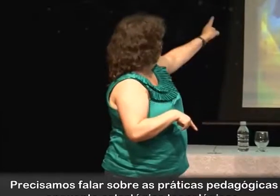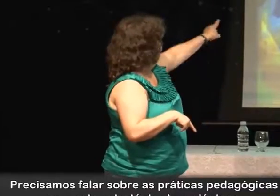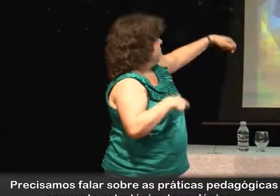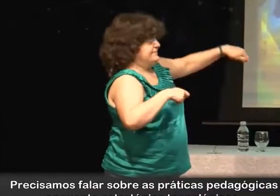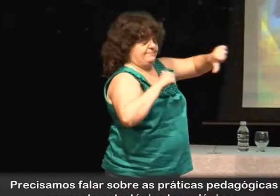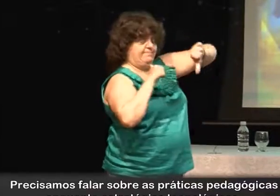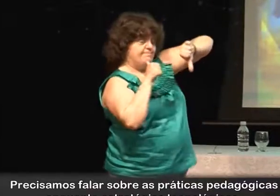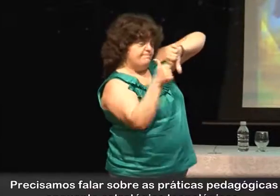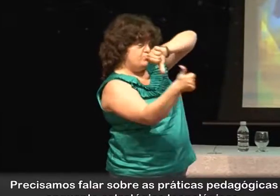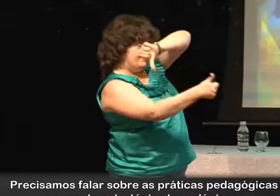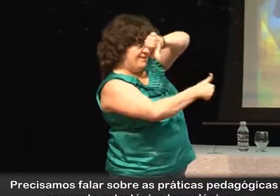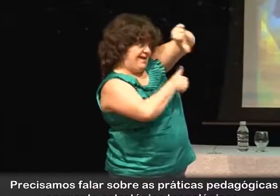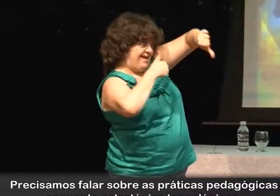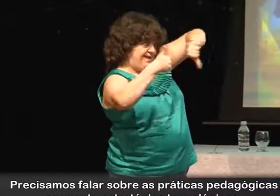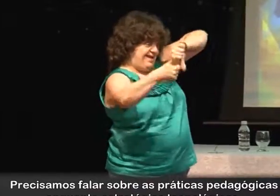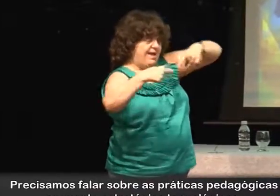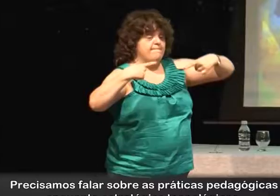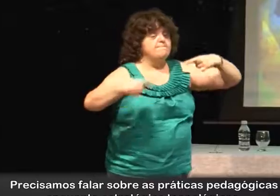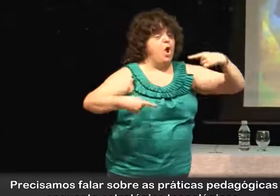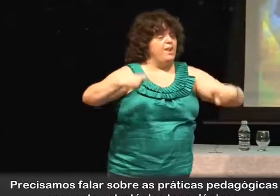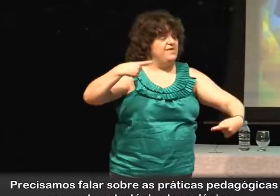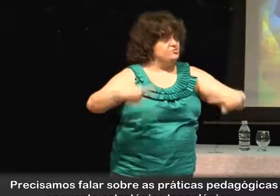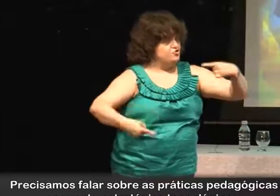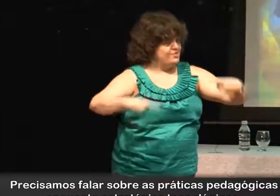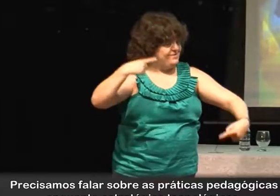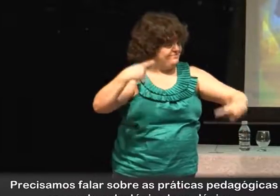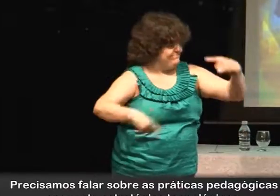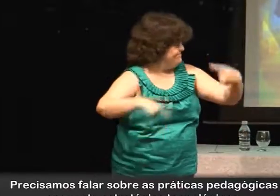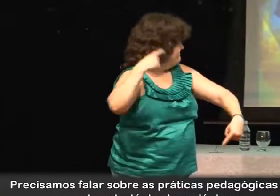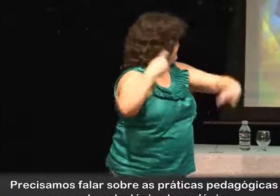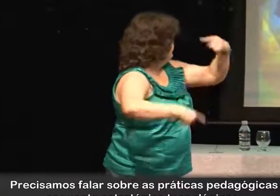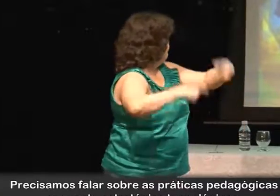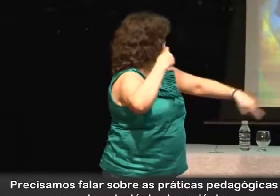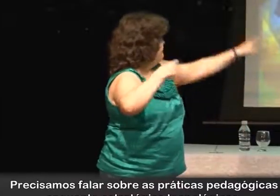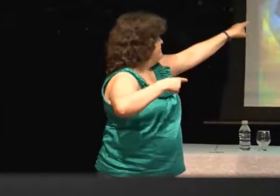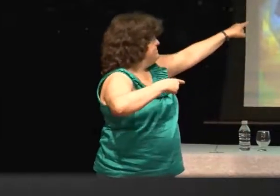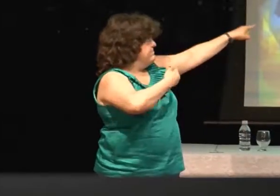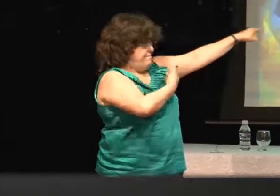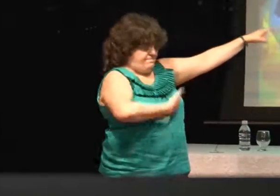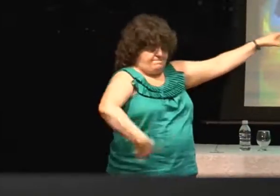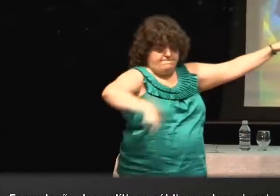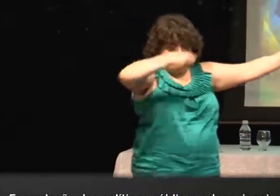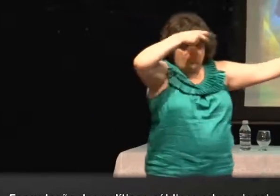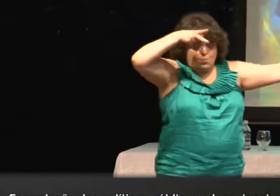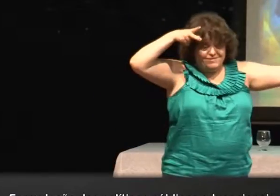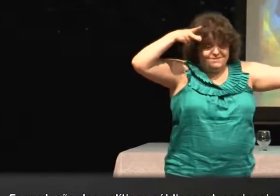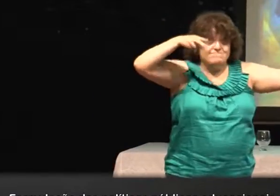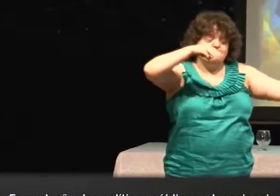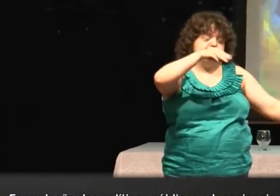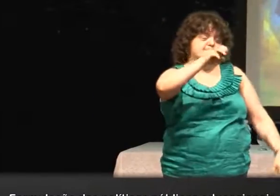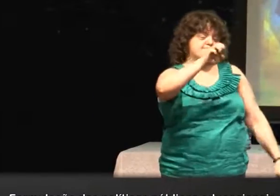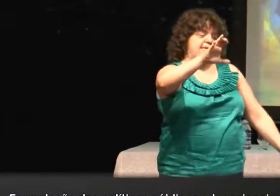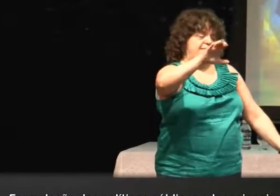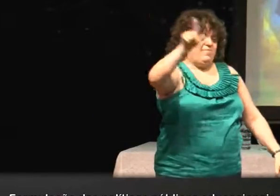Precisamos falar sobre as práticas pedagógicas enquanto estratégias tecnológicas. Reformulação das políticas